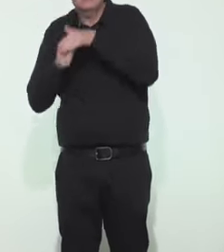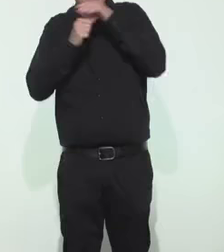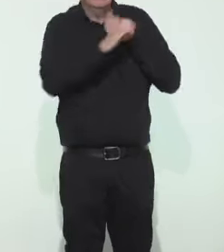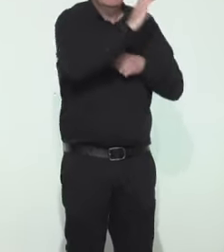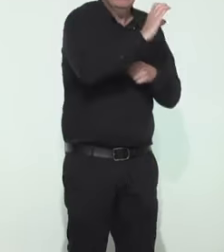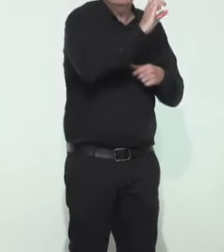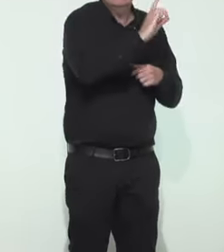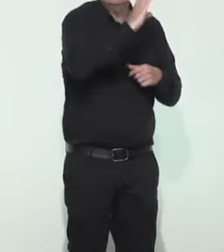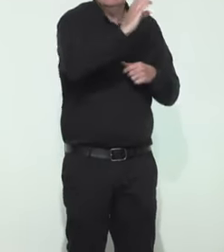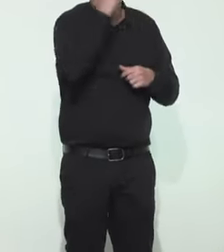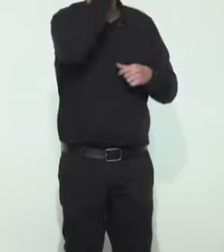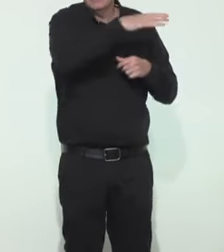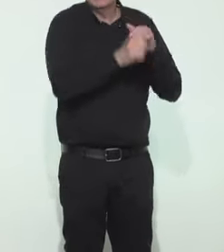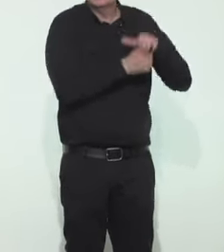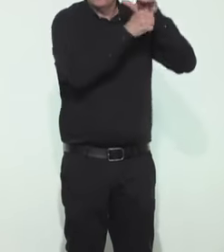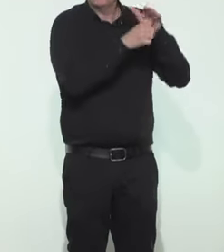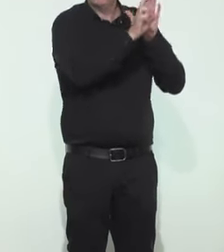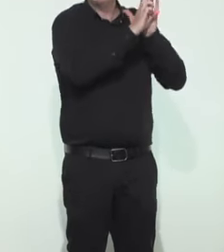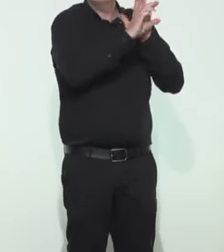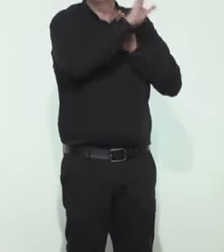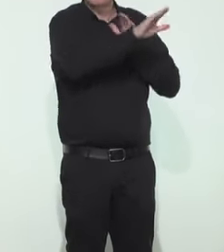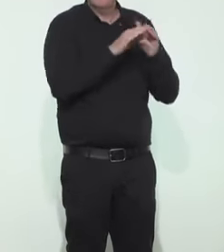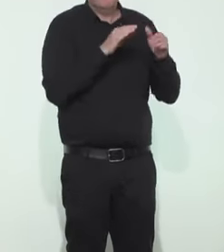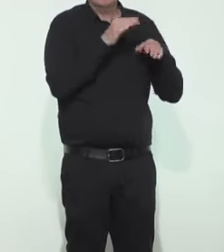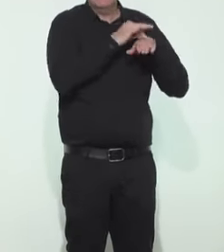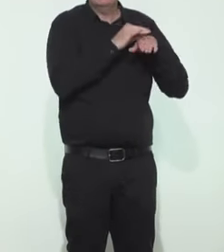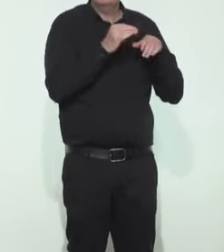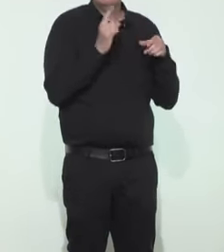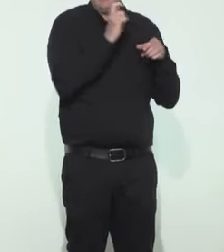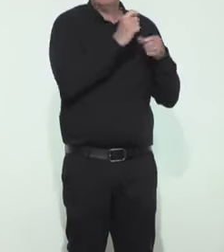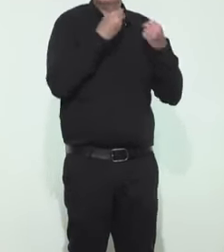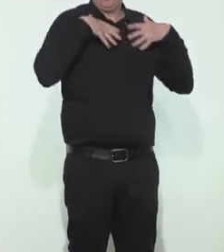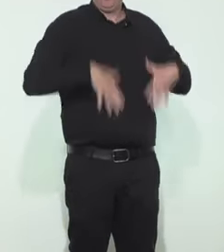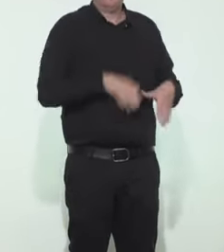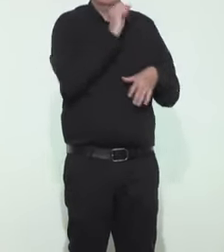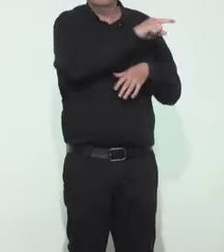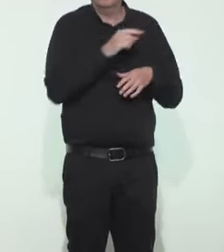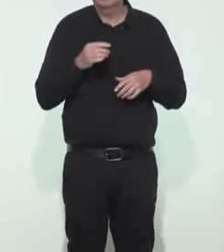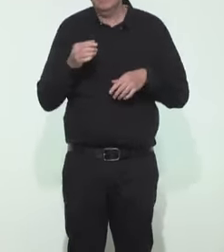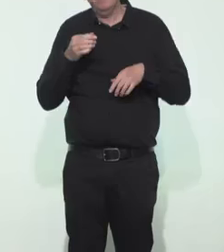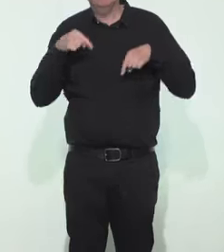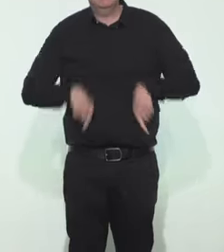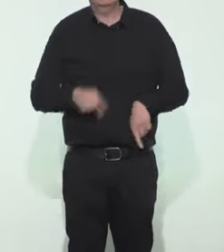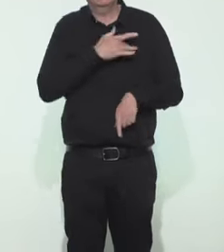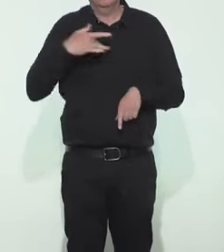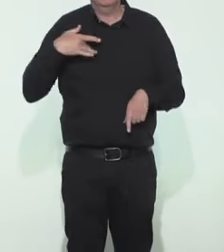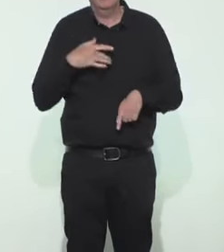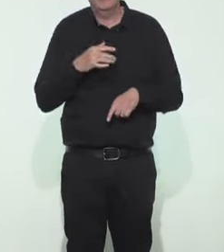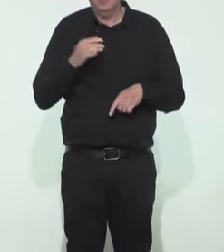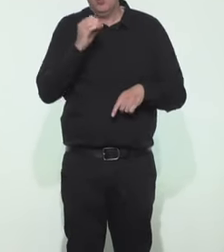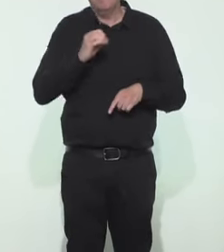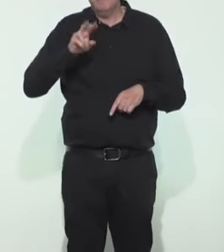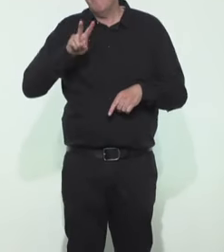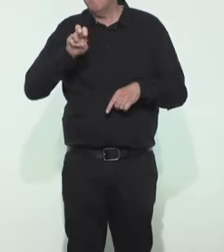qui sont les centres de référence pour de nombreuses maladies infectieuses et olivier ferrand le ministre solidarité de la santé l'a dit très bien ce matin on doit être